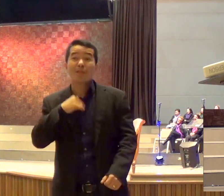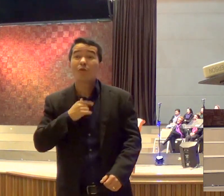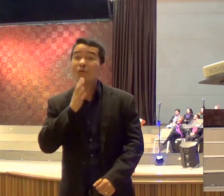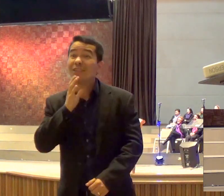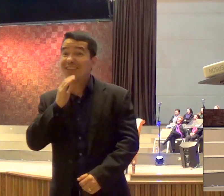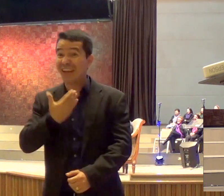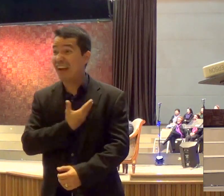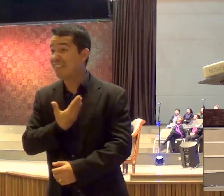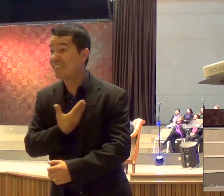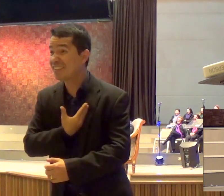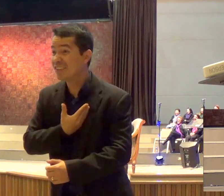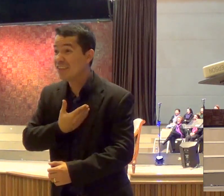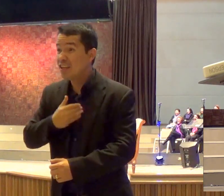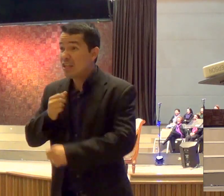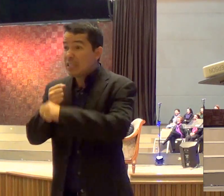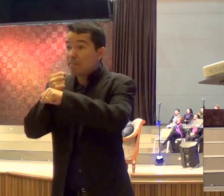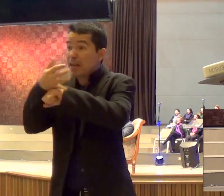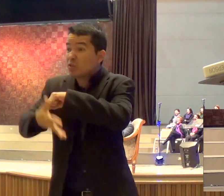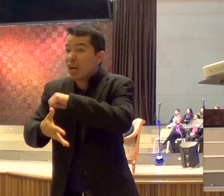cozinha